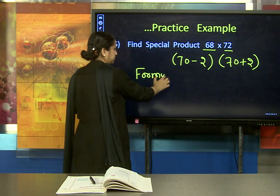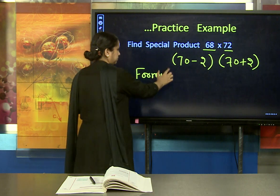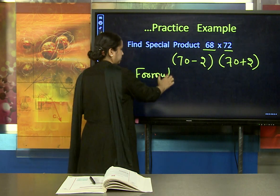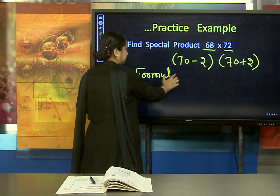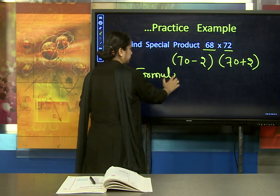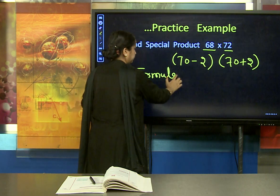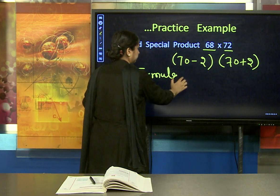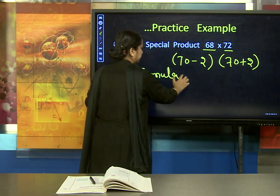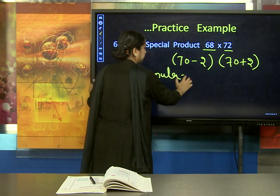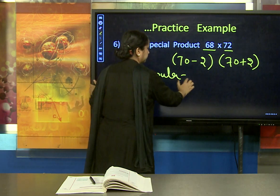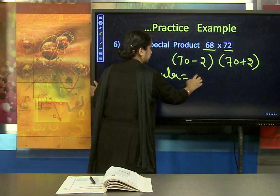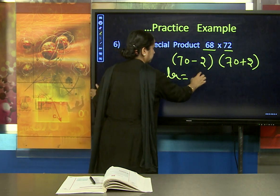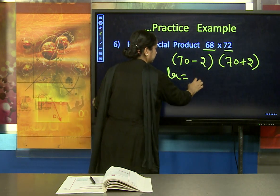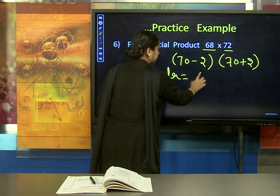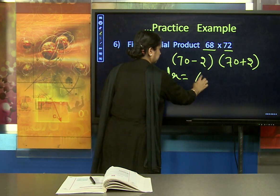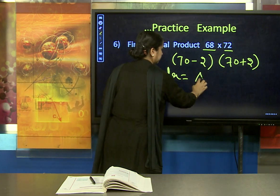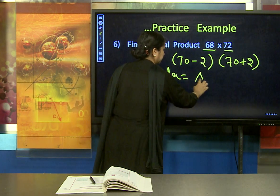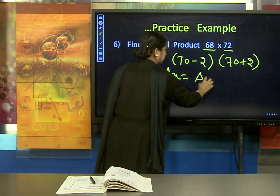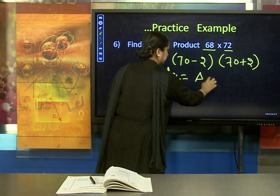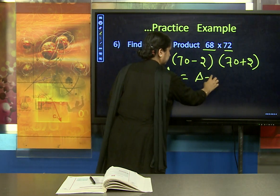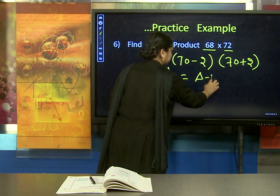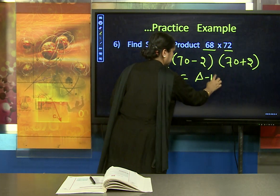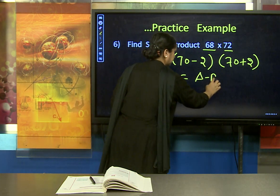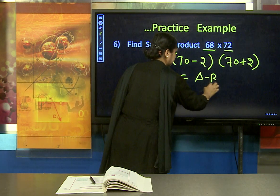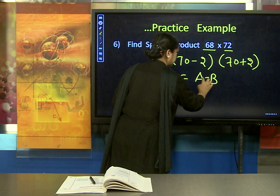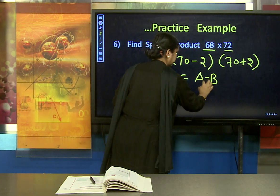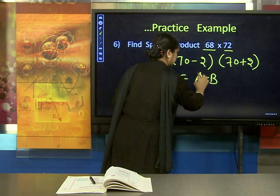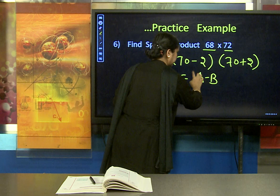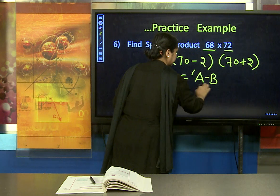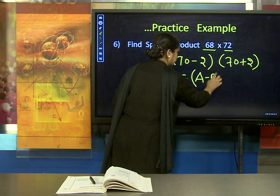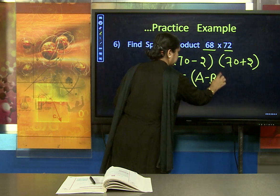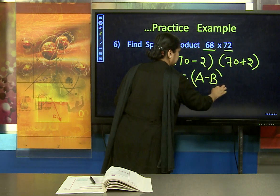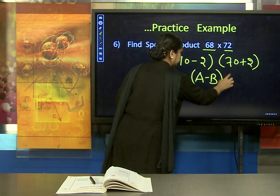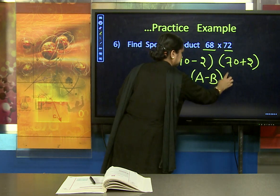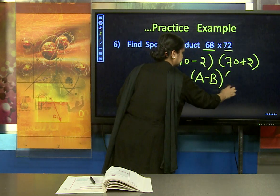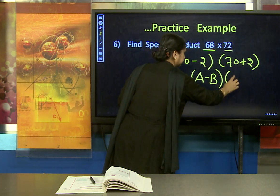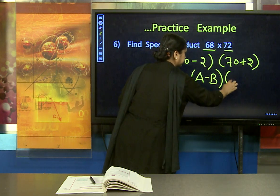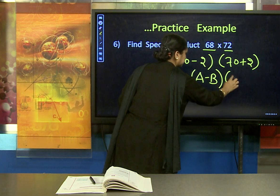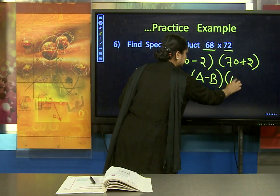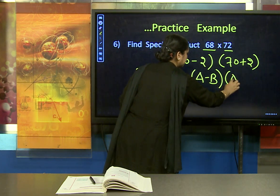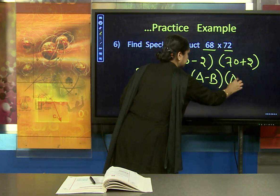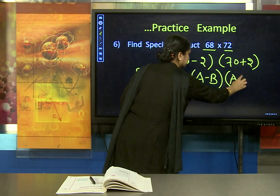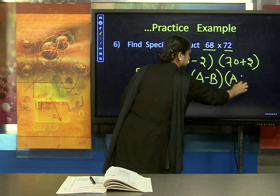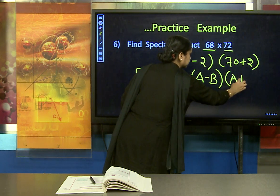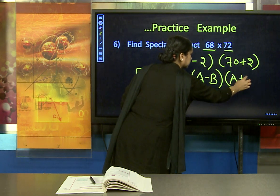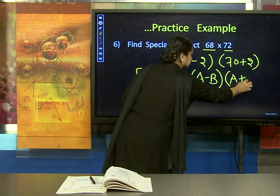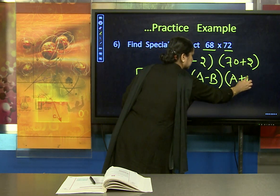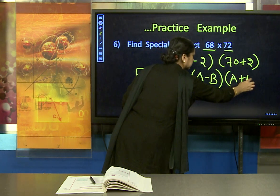अब यहाँ फार्मूला कौन सा लगेगा, a + b और a - b की